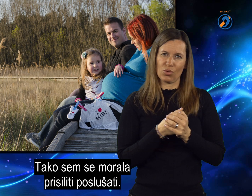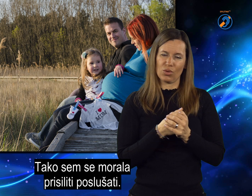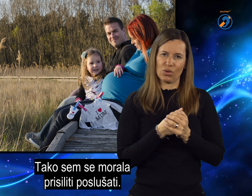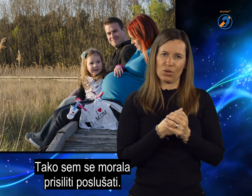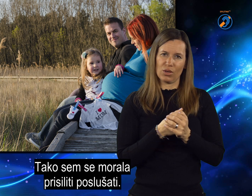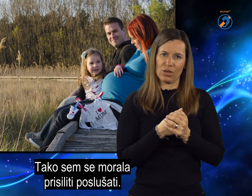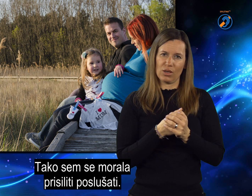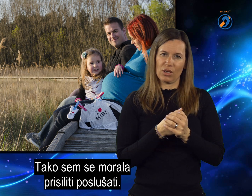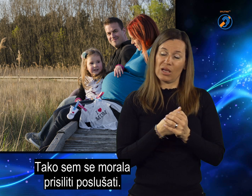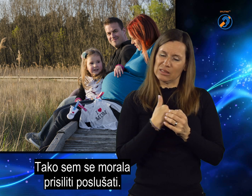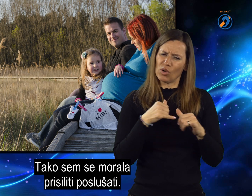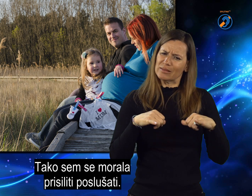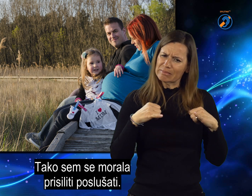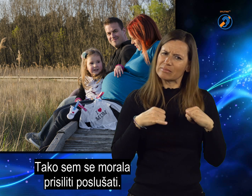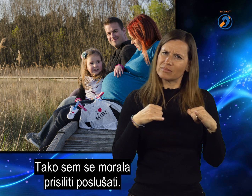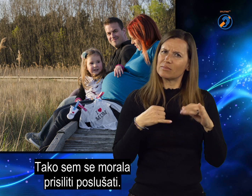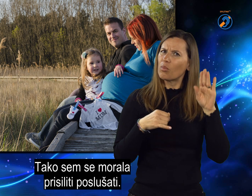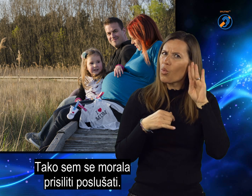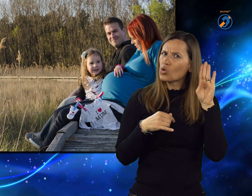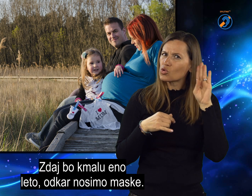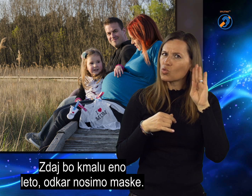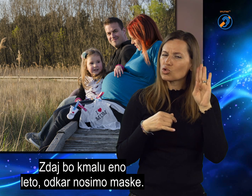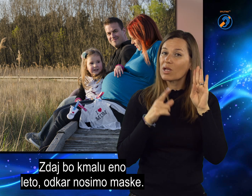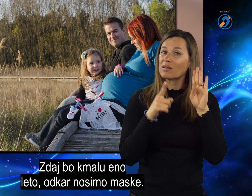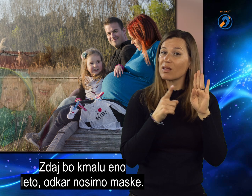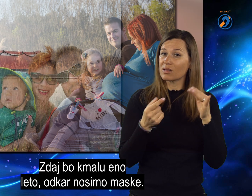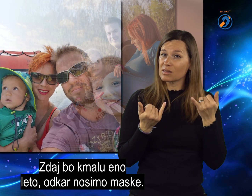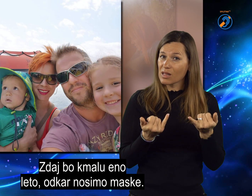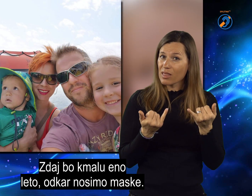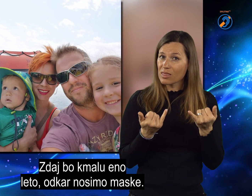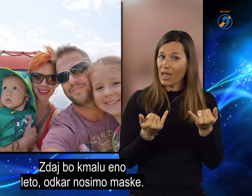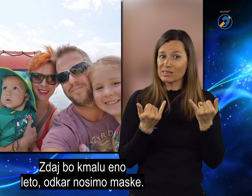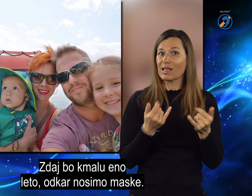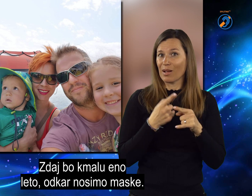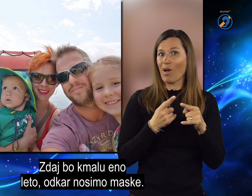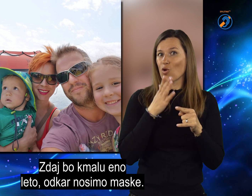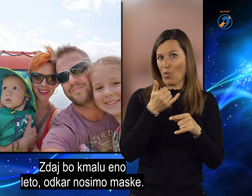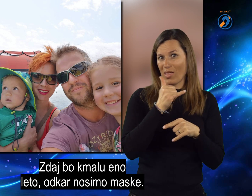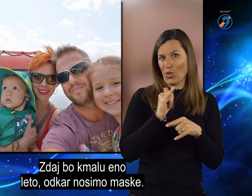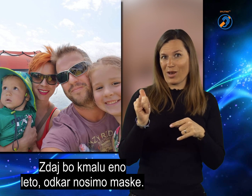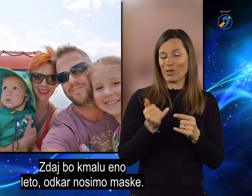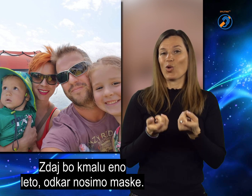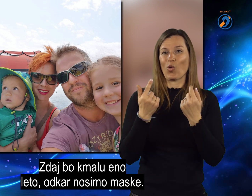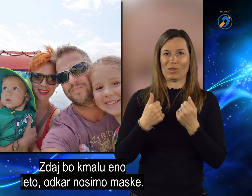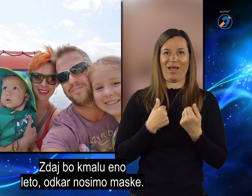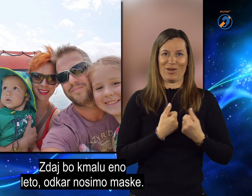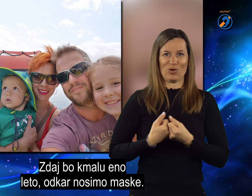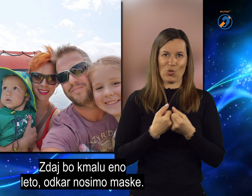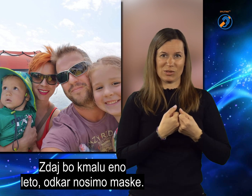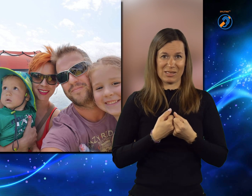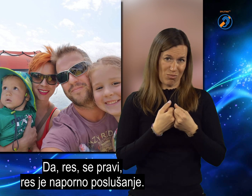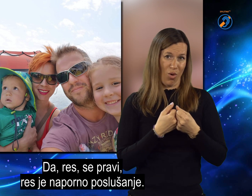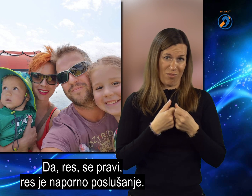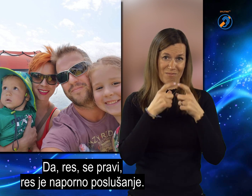K temu sem mogla se prisiliti, poslušati in zdaj, te pa kmalu eno leto, odkar nosim